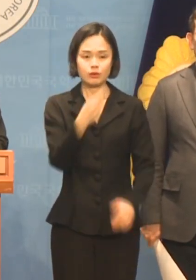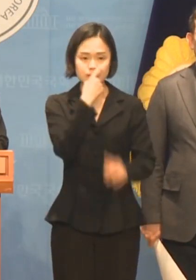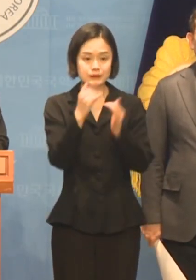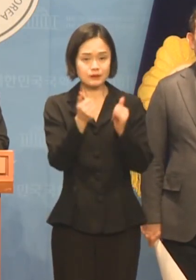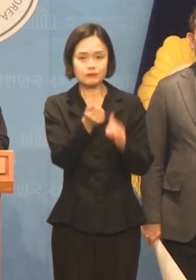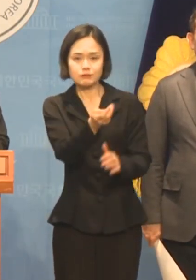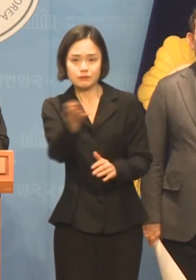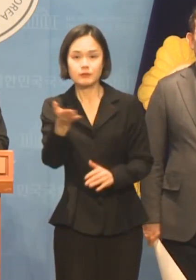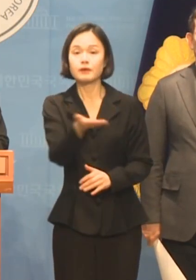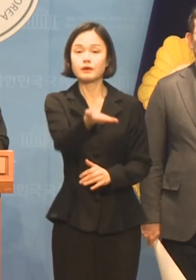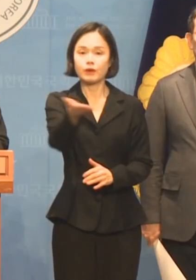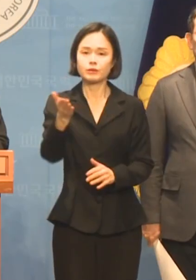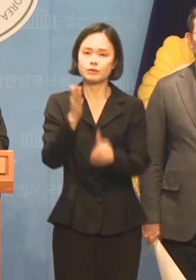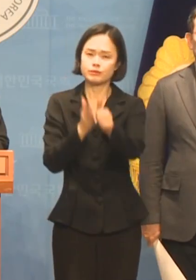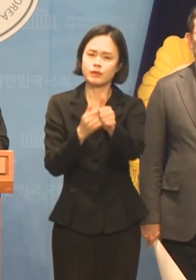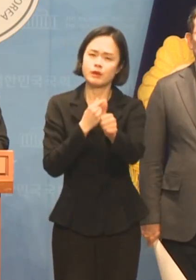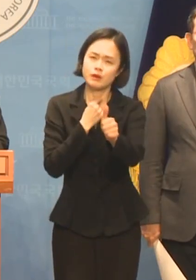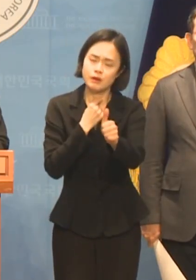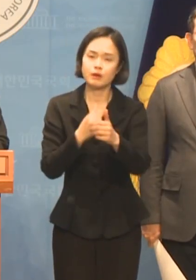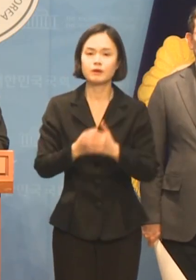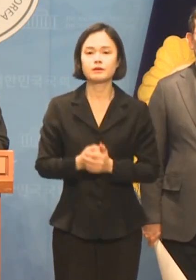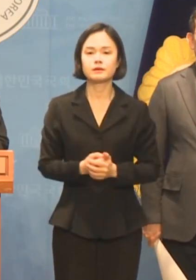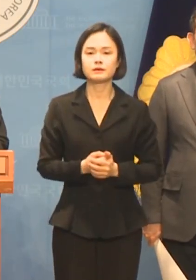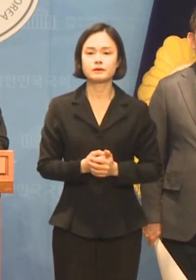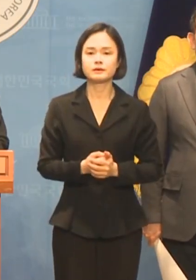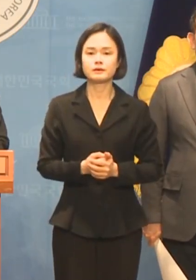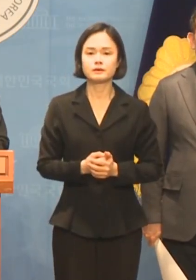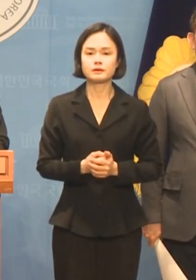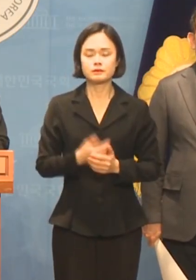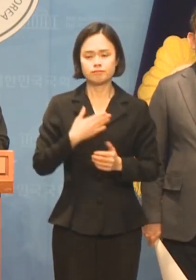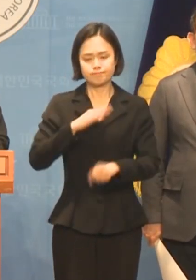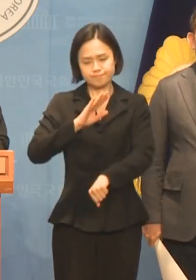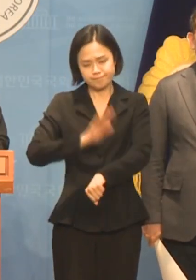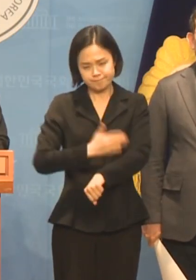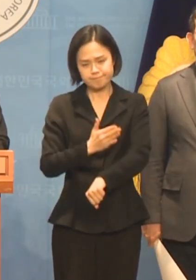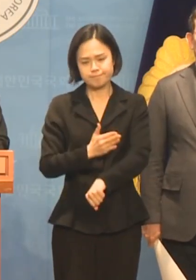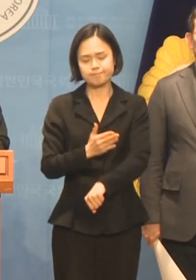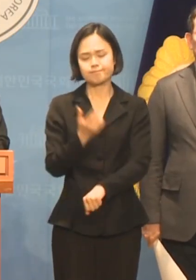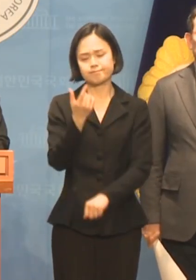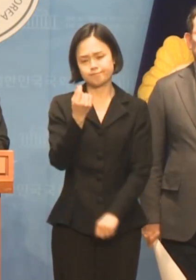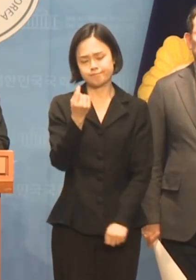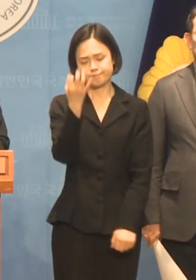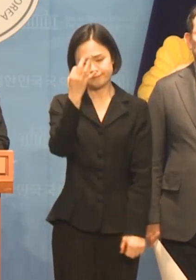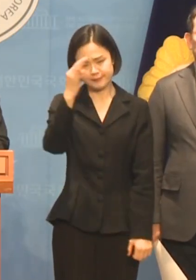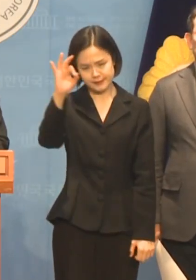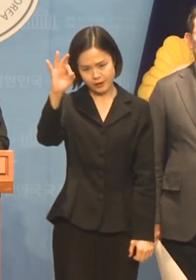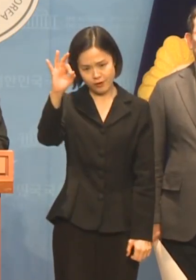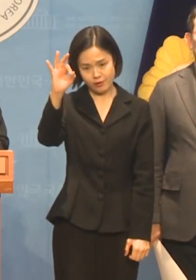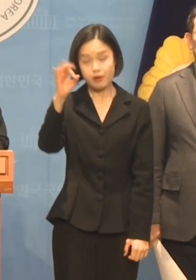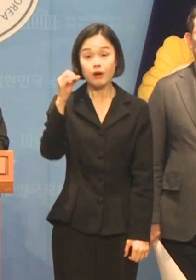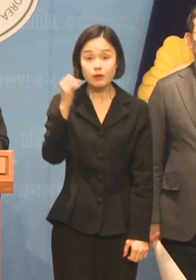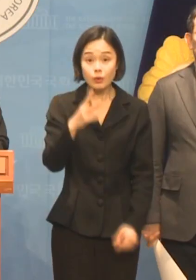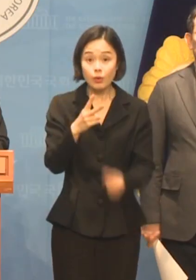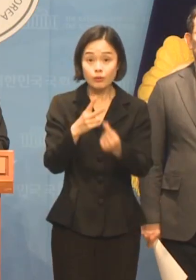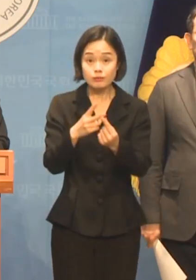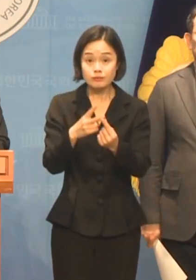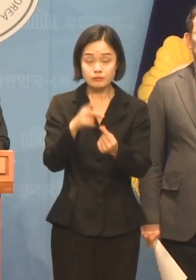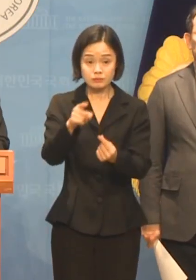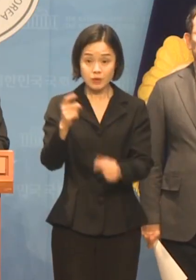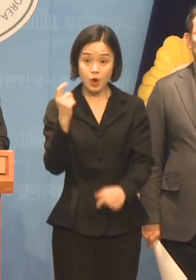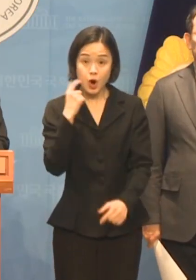싶은 말은 잘못은 잘못대로 인정하고 아닌 것은 아니라고 용기